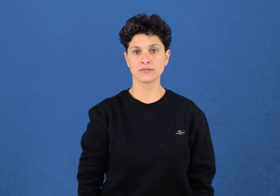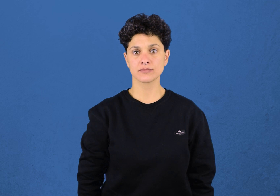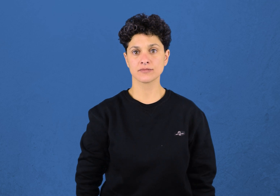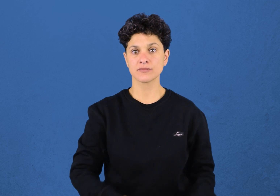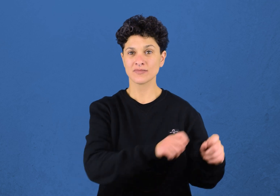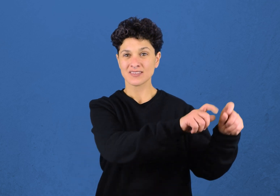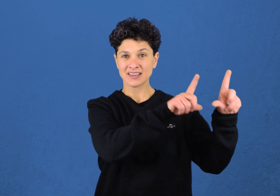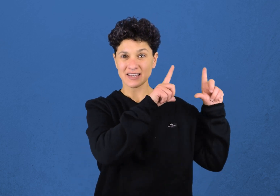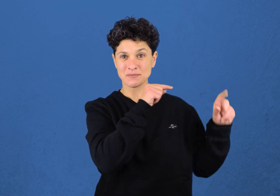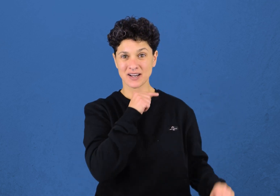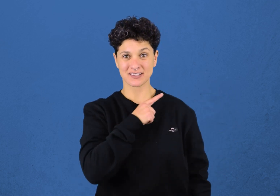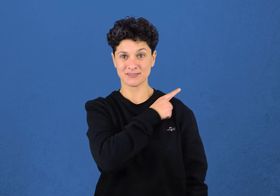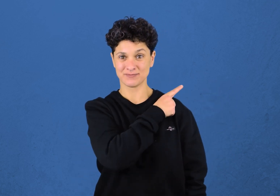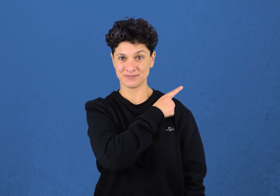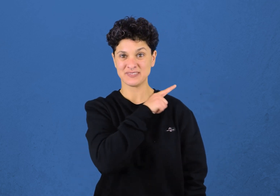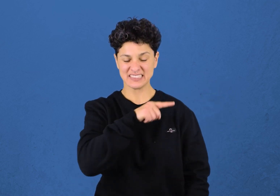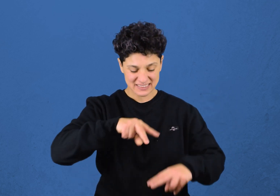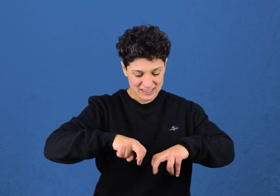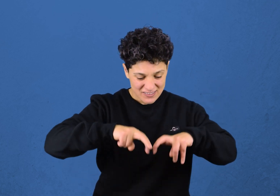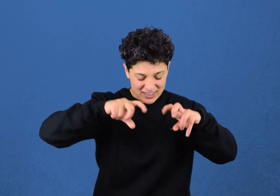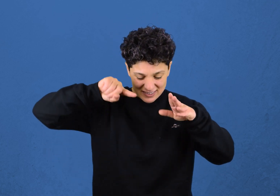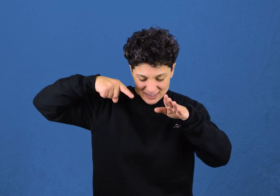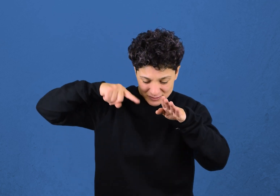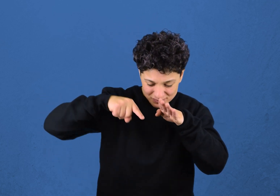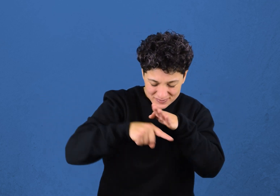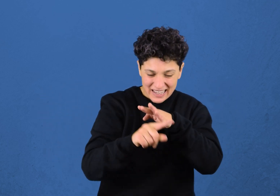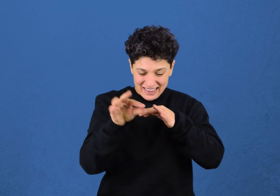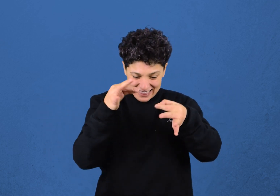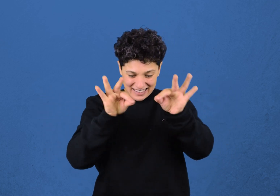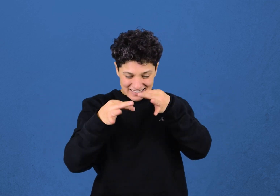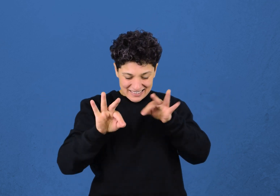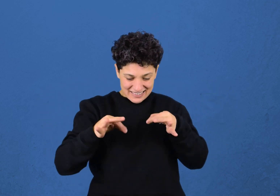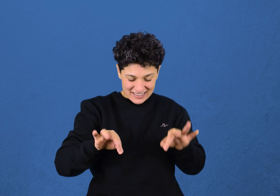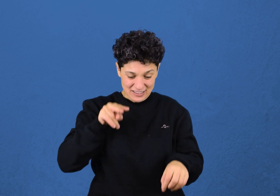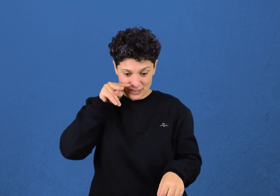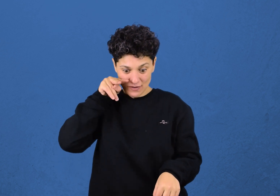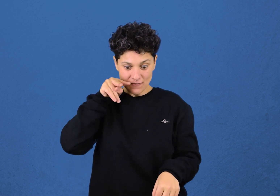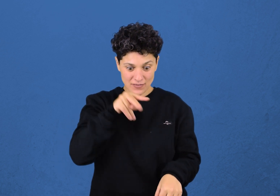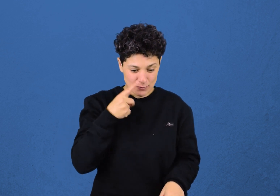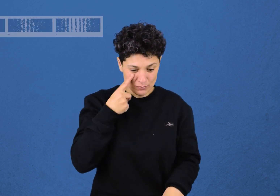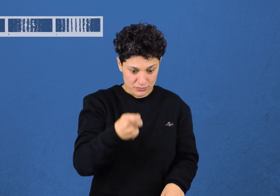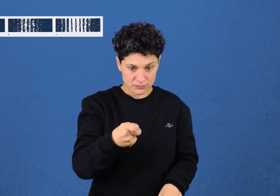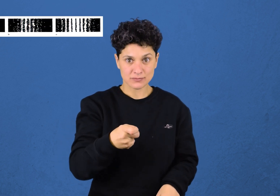Al estudiar la interferencia en detalle sobre la pantalla se observó lo siguiente.